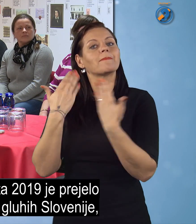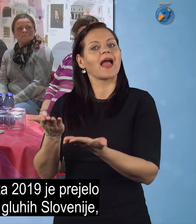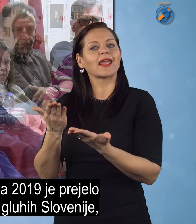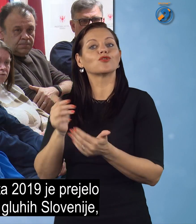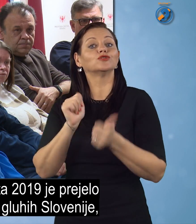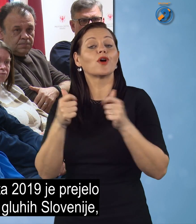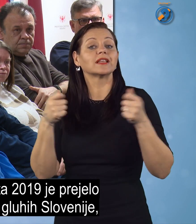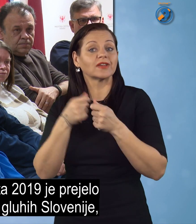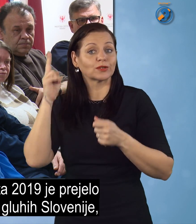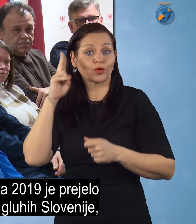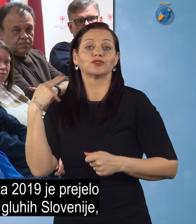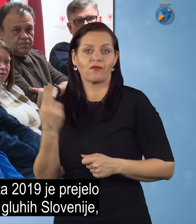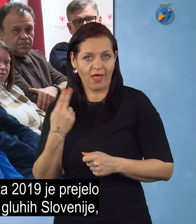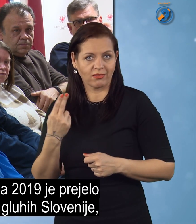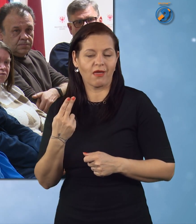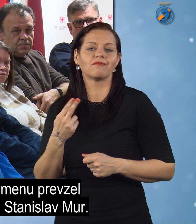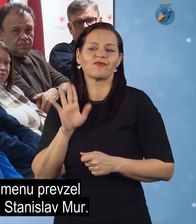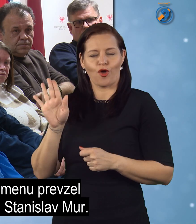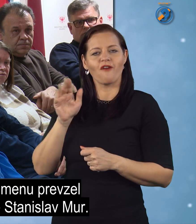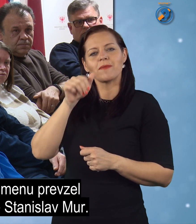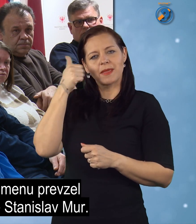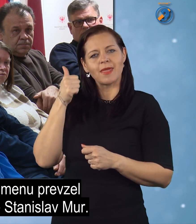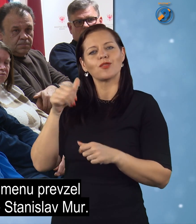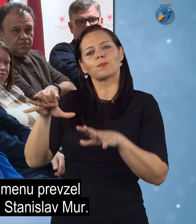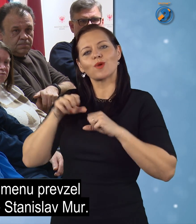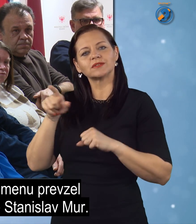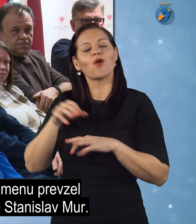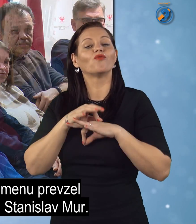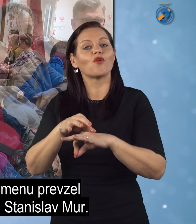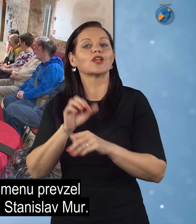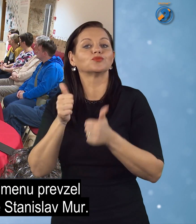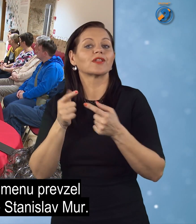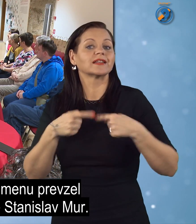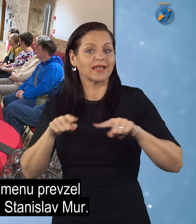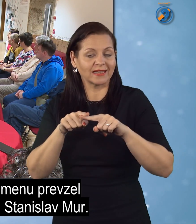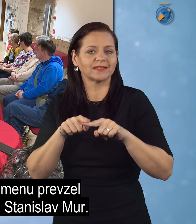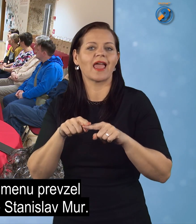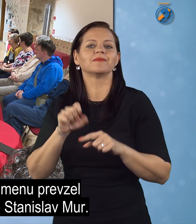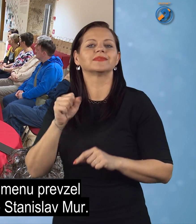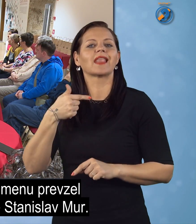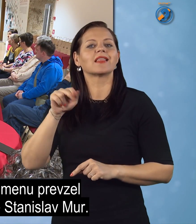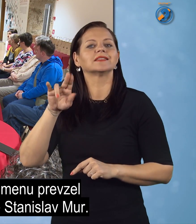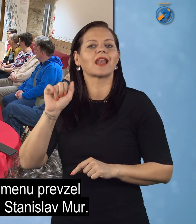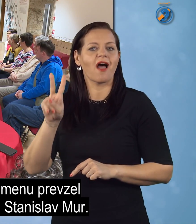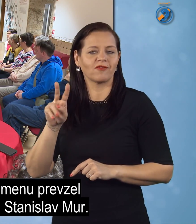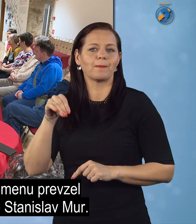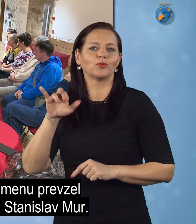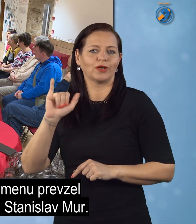plaketo Športne zveze gluhih Slovenije, ki jo je v njegovem imenu prevzel vodja športne sekcije Stanislav